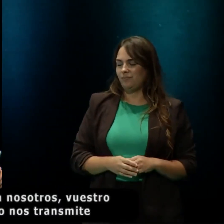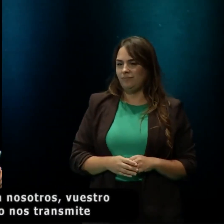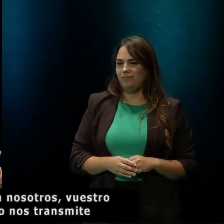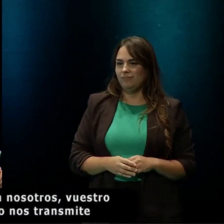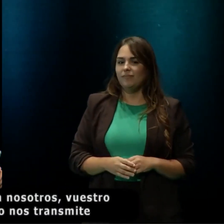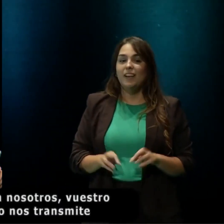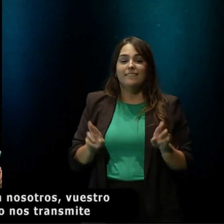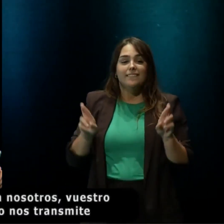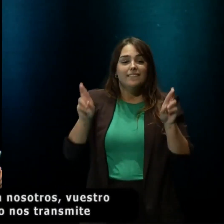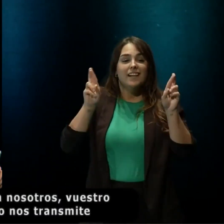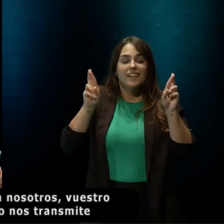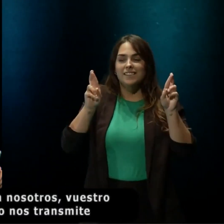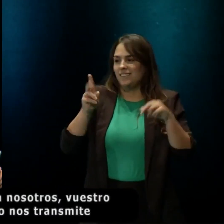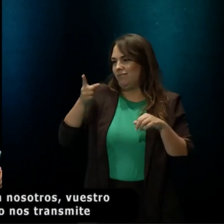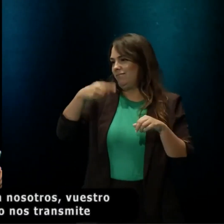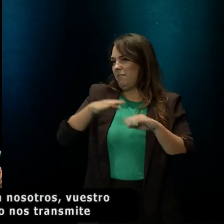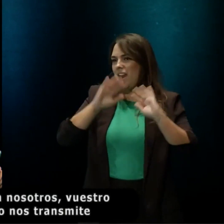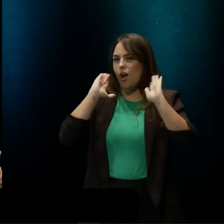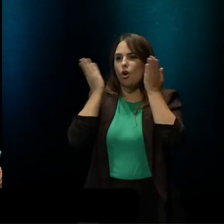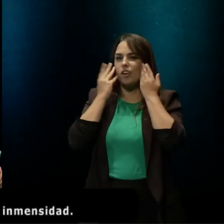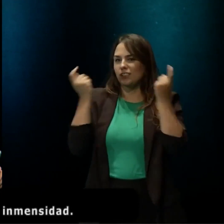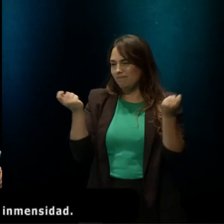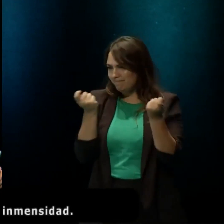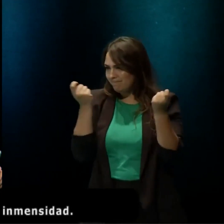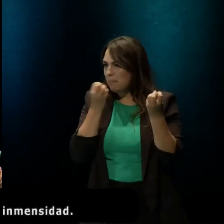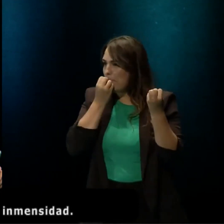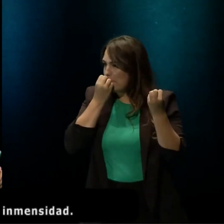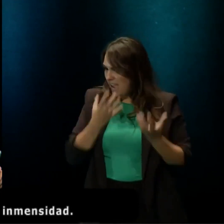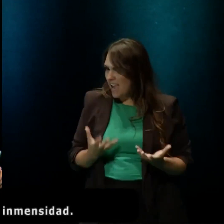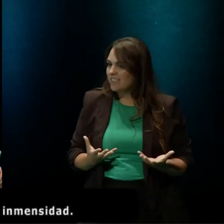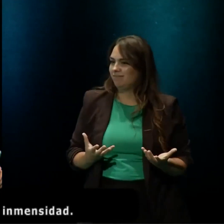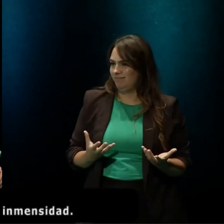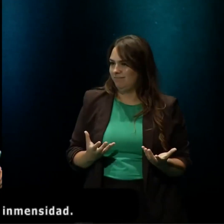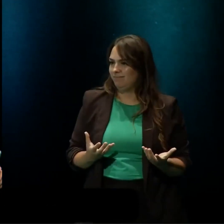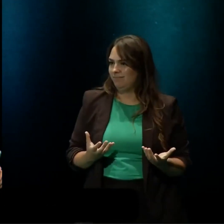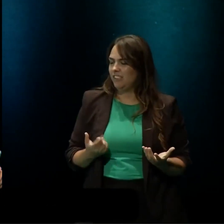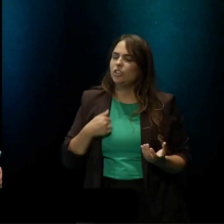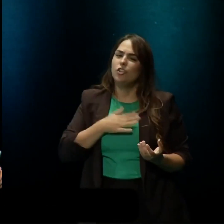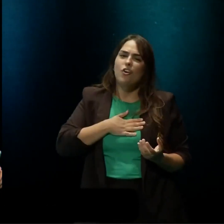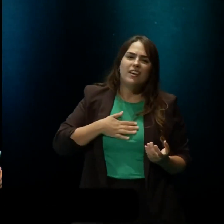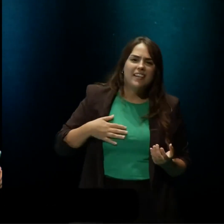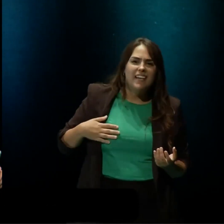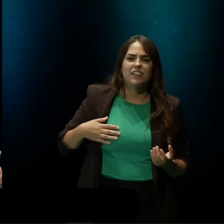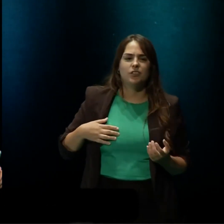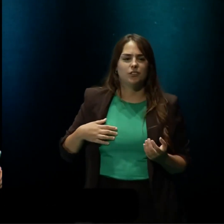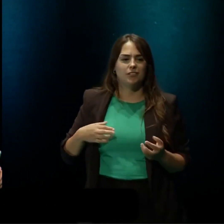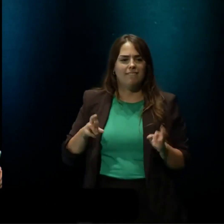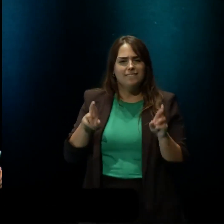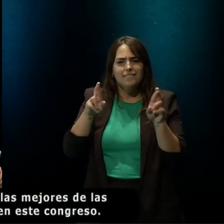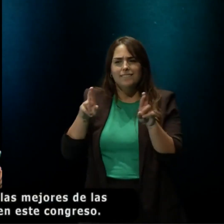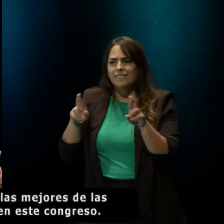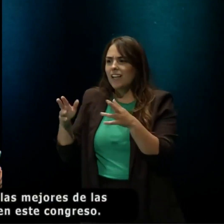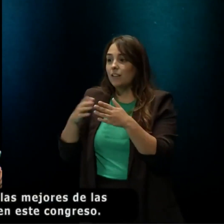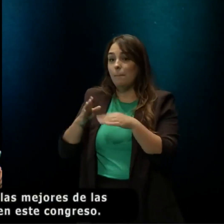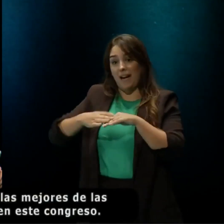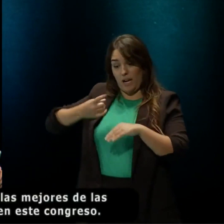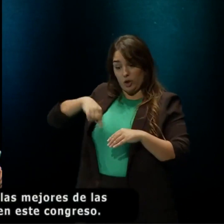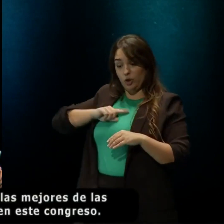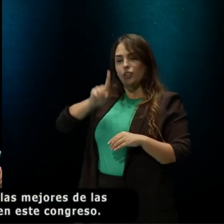deseo las mejores de las suertes en este congreso. Deseamos que os vaya bien y a todos nos irá